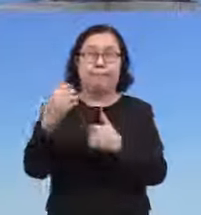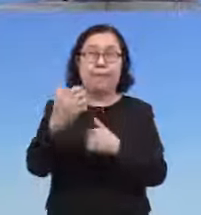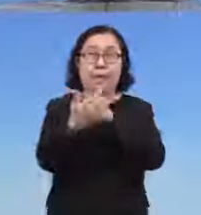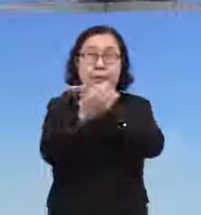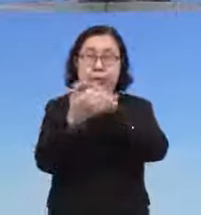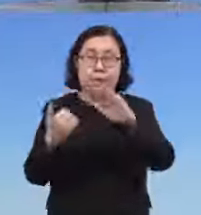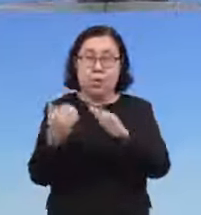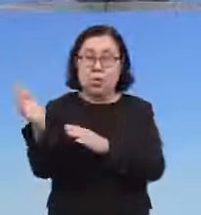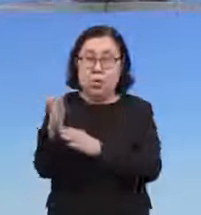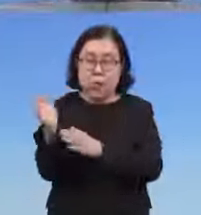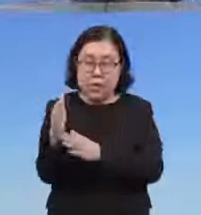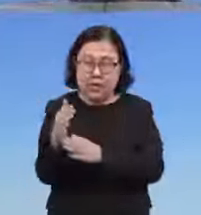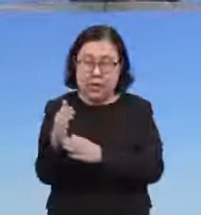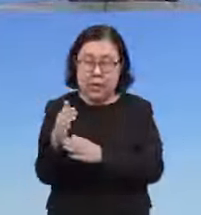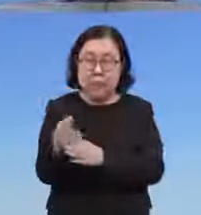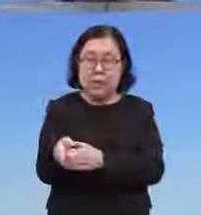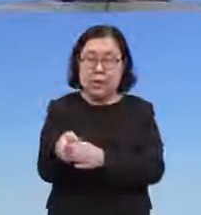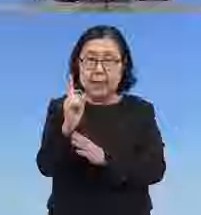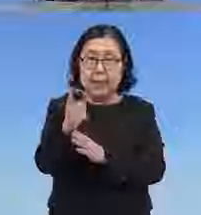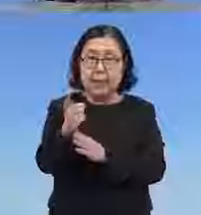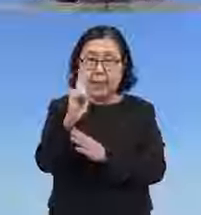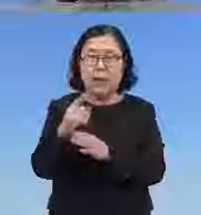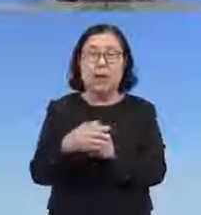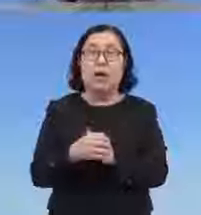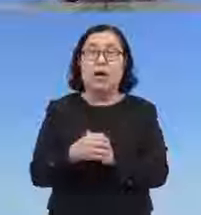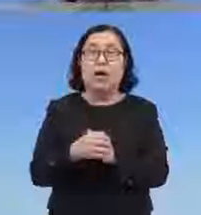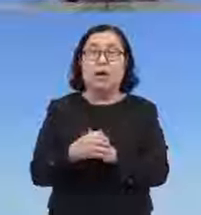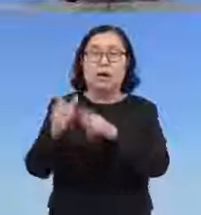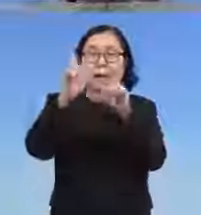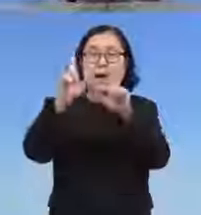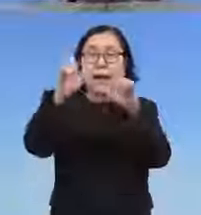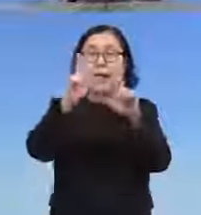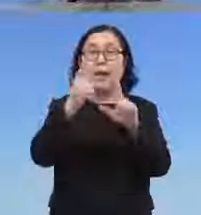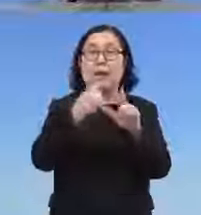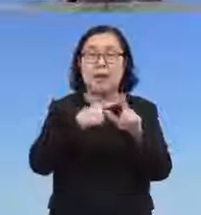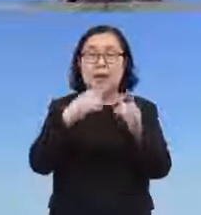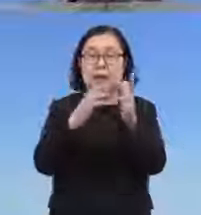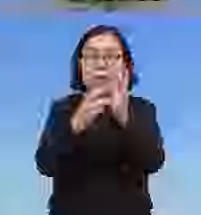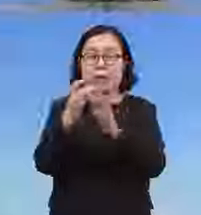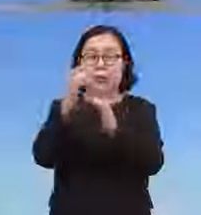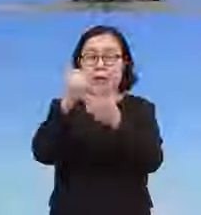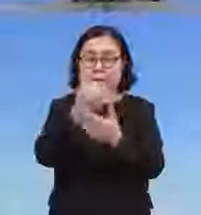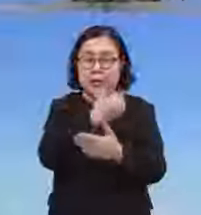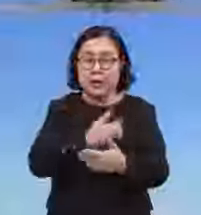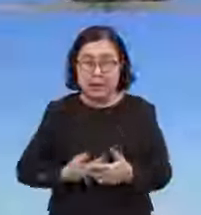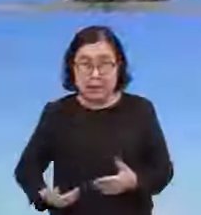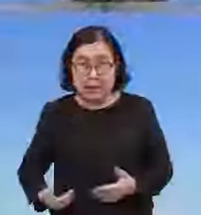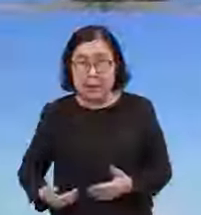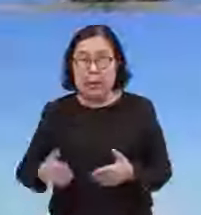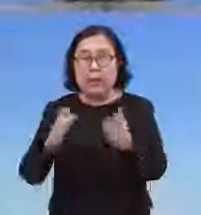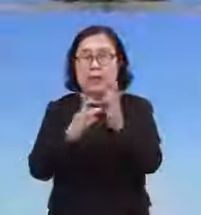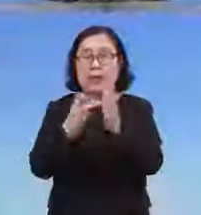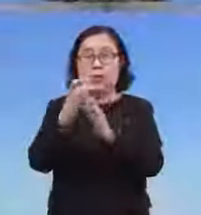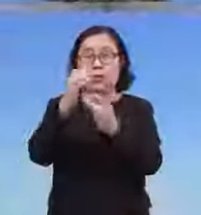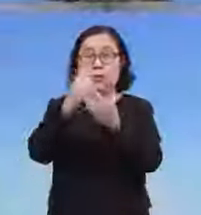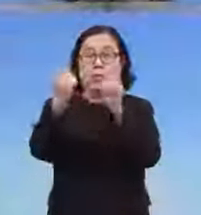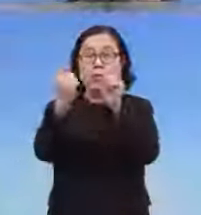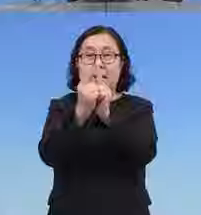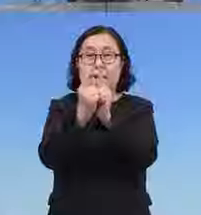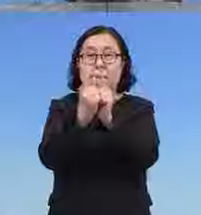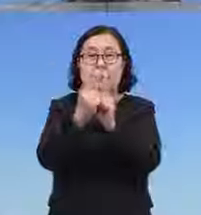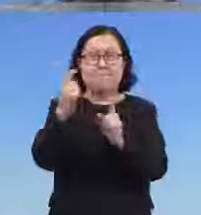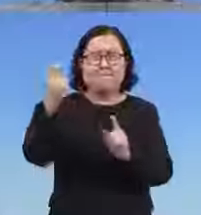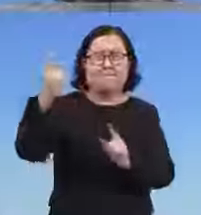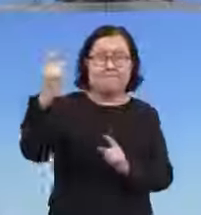부름받기 전에는 고기 잡아 생계를 연명하던, 다시 말해 고기를 상대하며 살던 그런 예수님의 제자들이 주님과의 첫